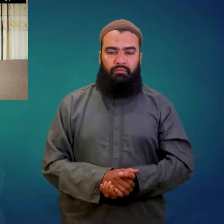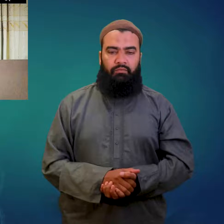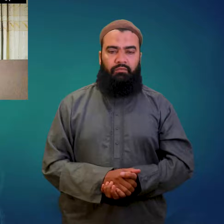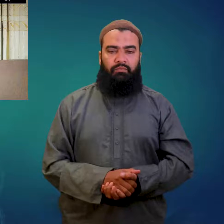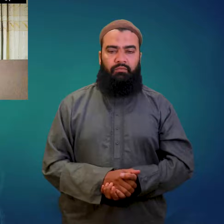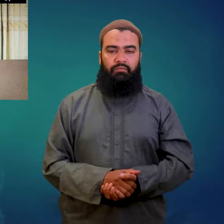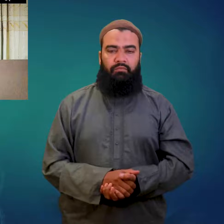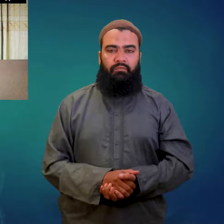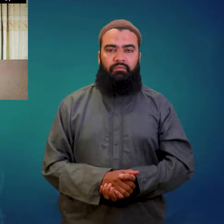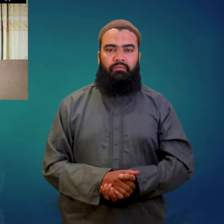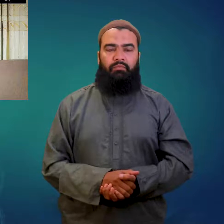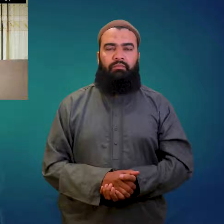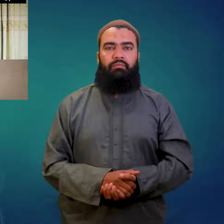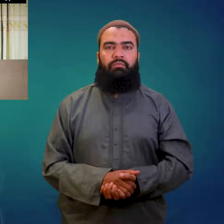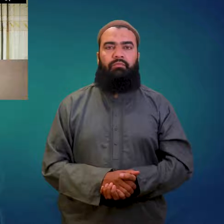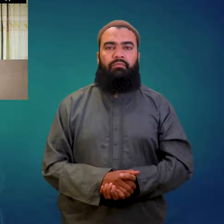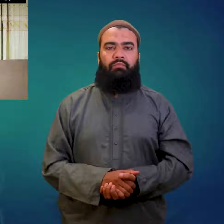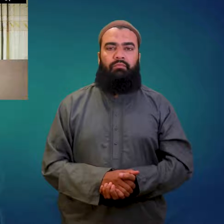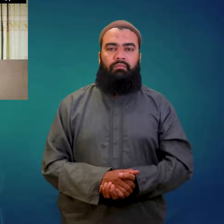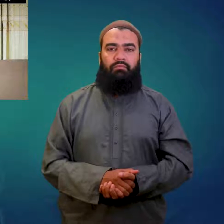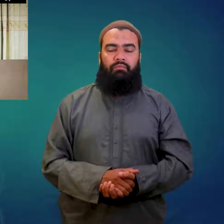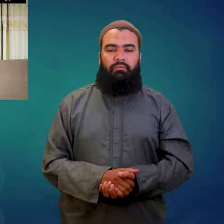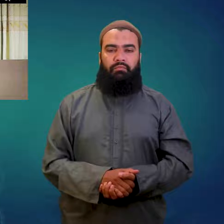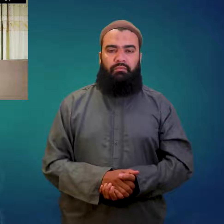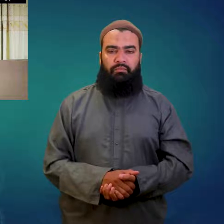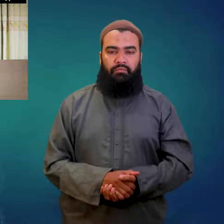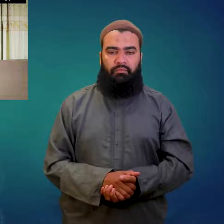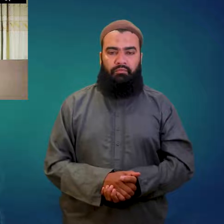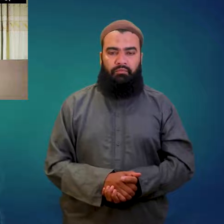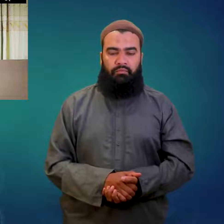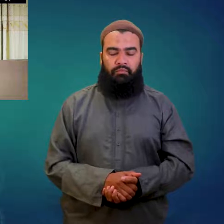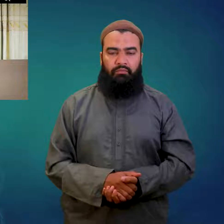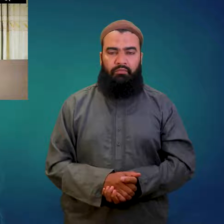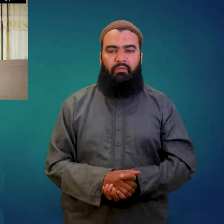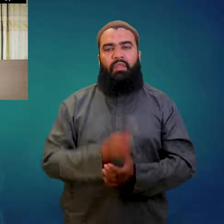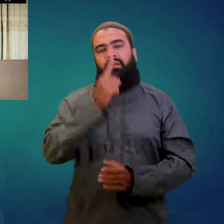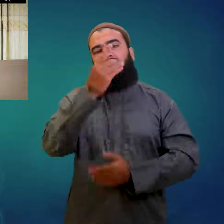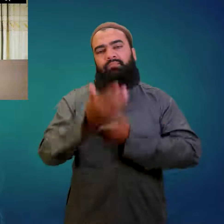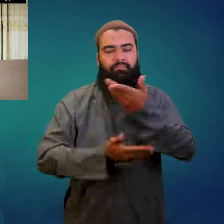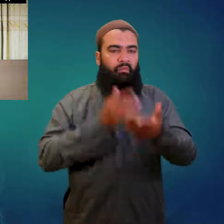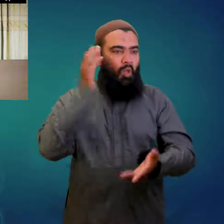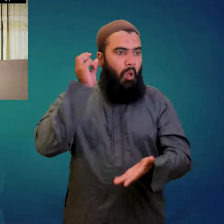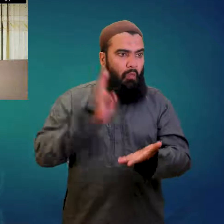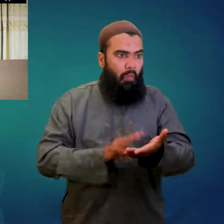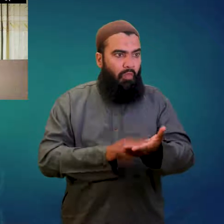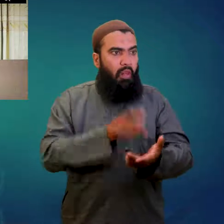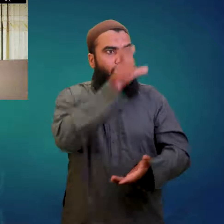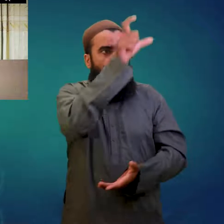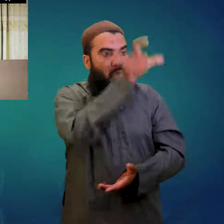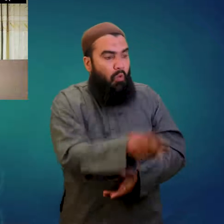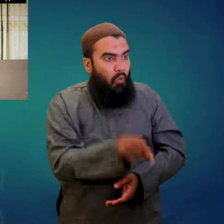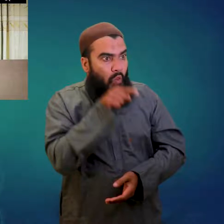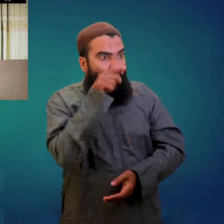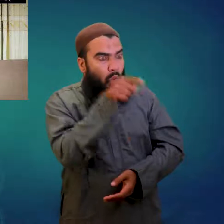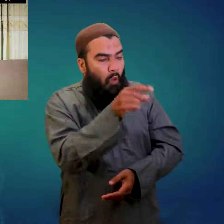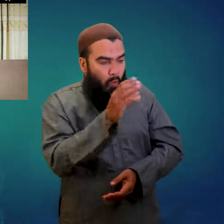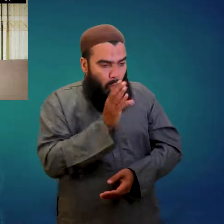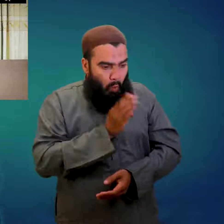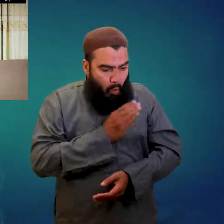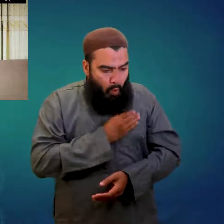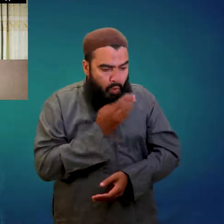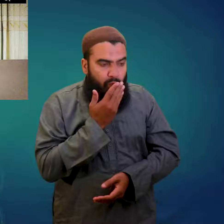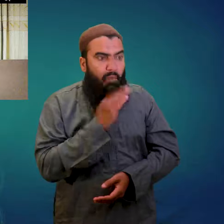اتقوا اللہ وَلْتَنظُرْ نَفْسٌ مَّا قَدَّمَتْ لِغَدٍ۔ اے ایمان والو، اللہ سے